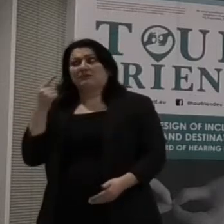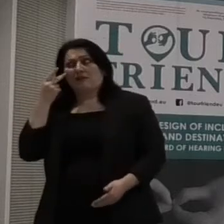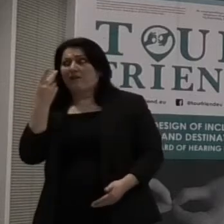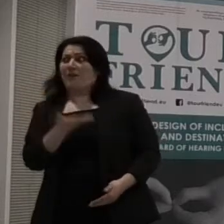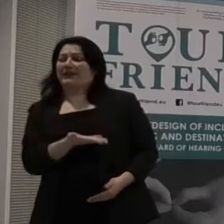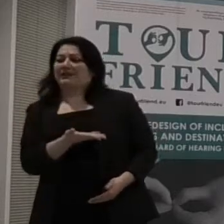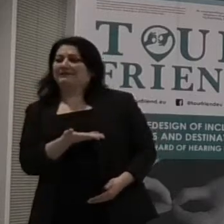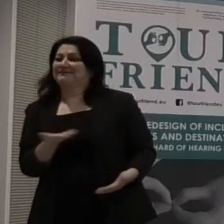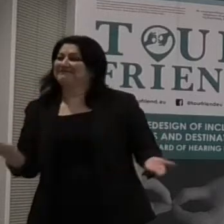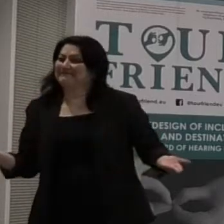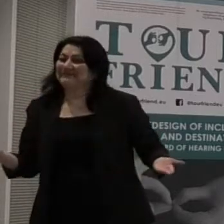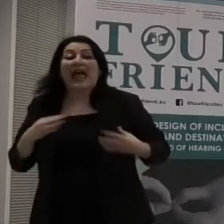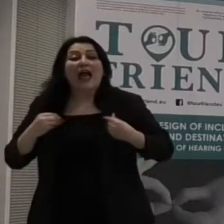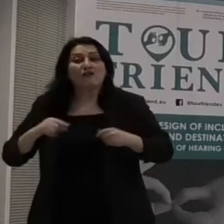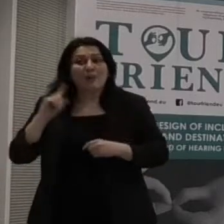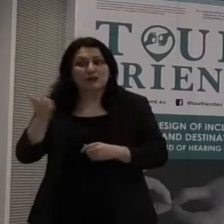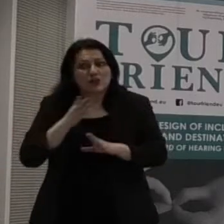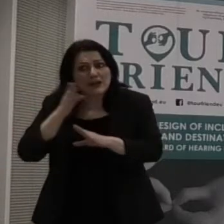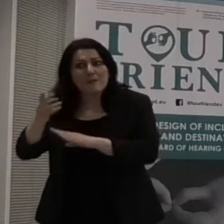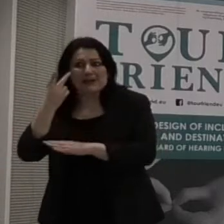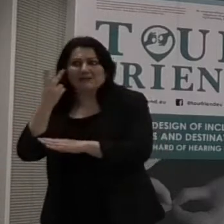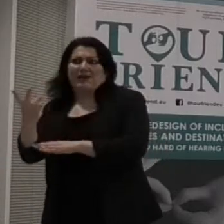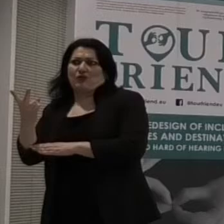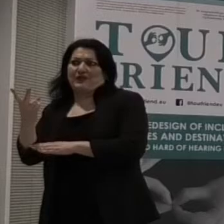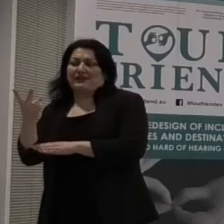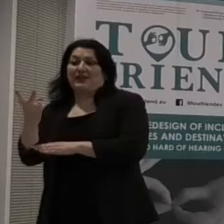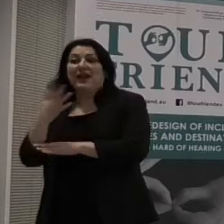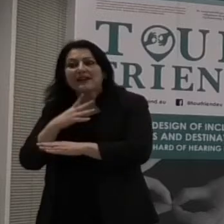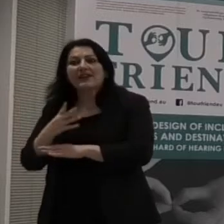Ευχόμαστε να πάτε και να το δείτε και να έχουμε και περισσότερο feedback και από εσάς.